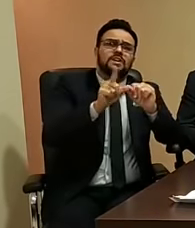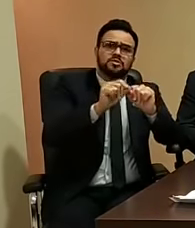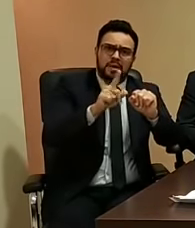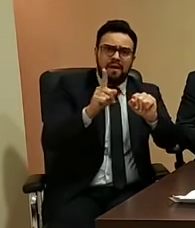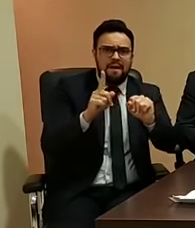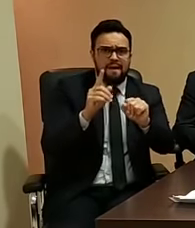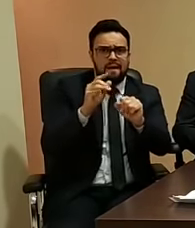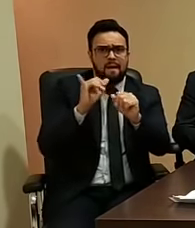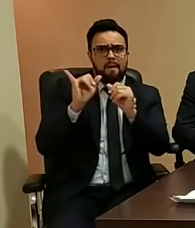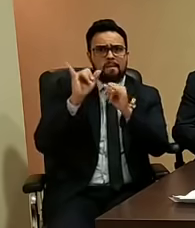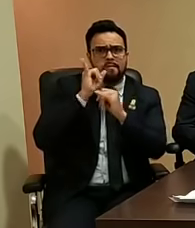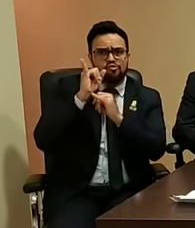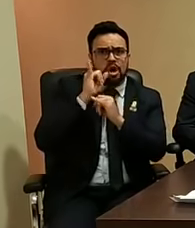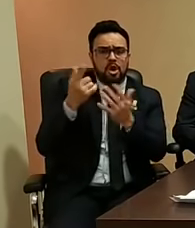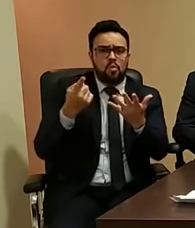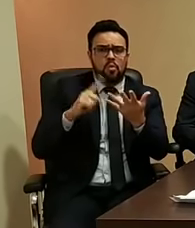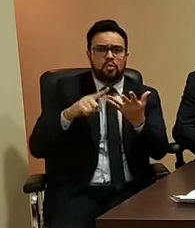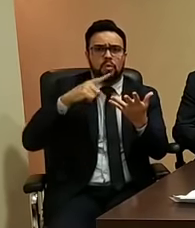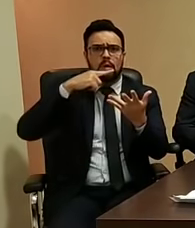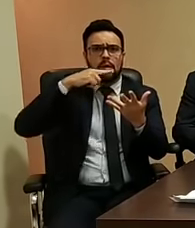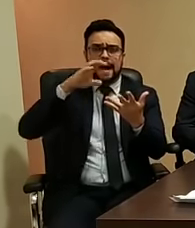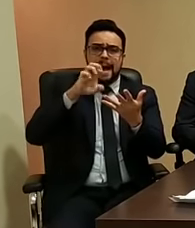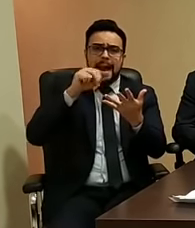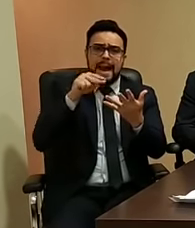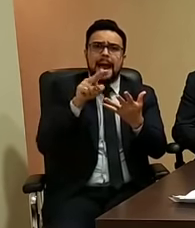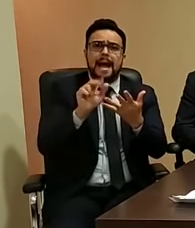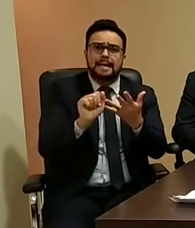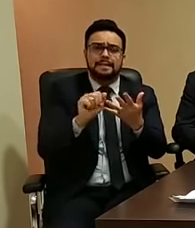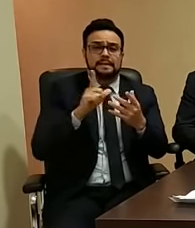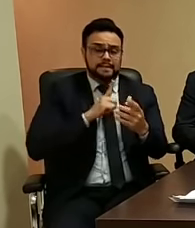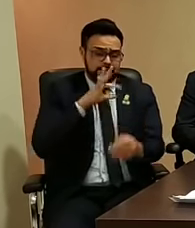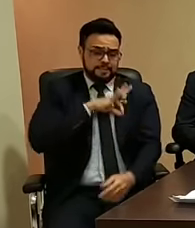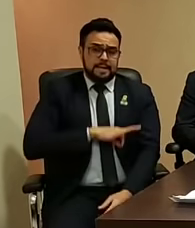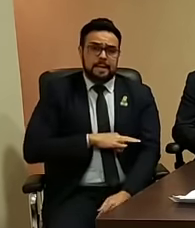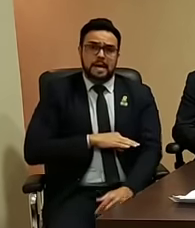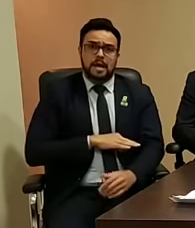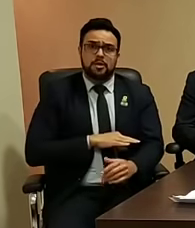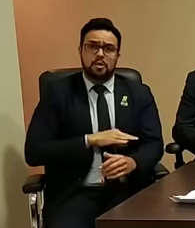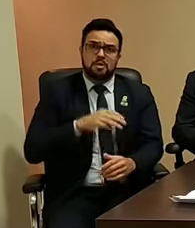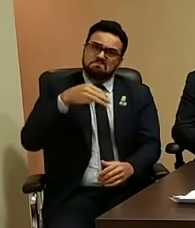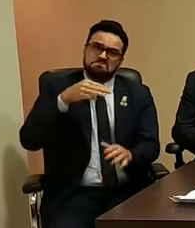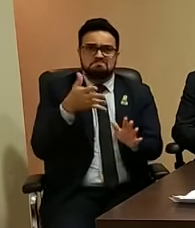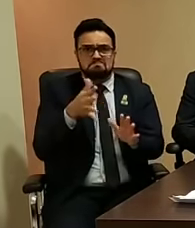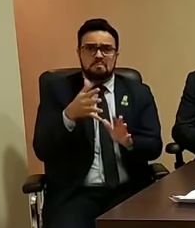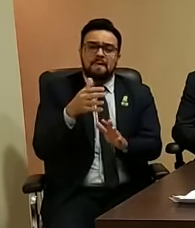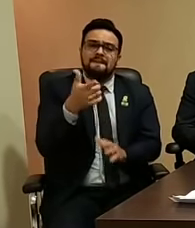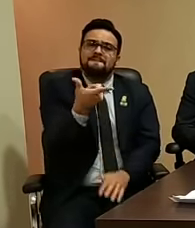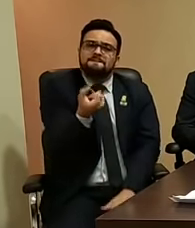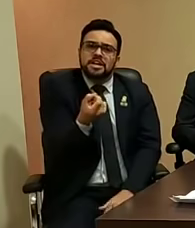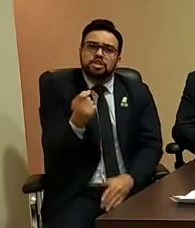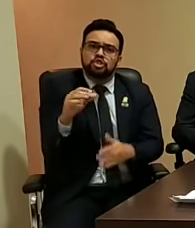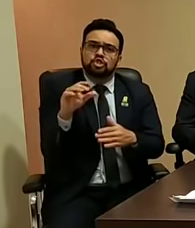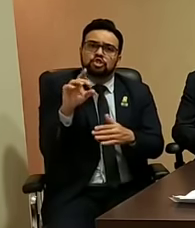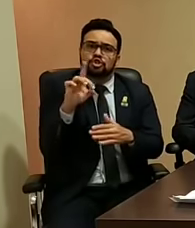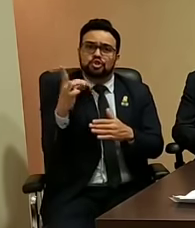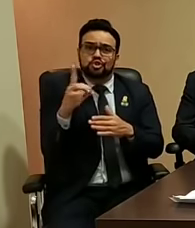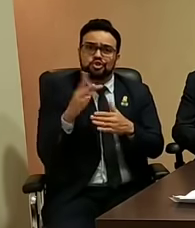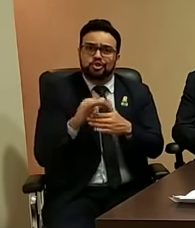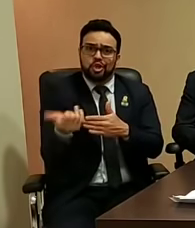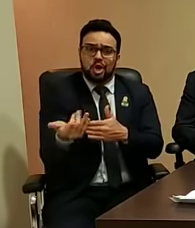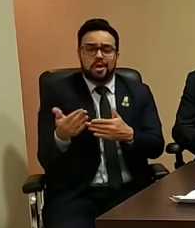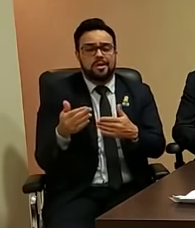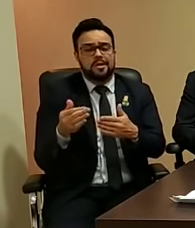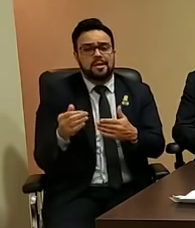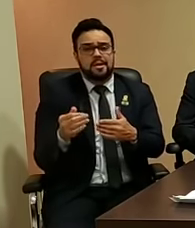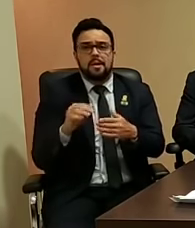Charuto? Charuto, cana. Meu, o povo lá que tem um salário médio de 20 dólares, a massa. O que que esse povo tem, você, para